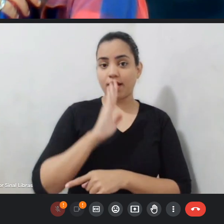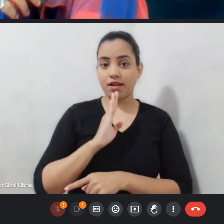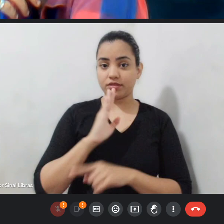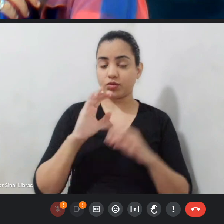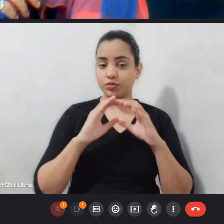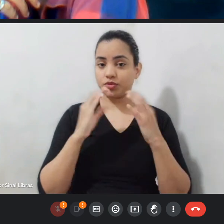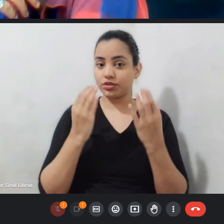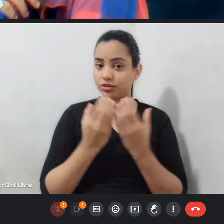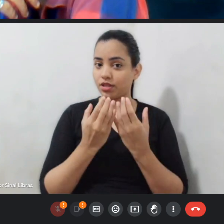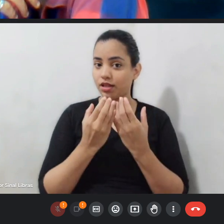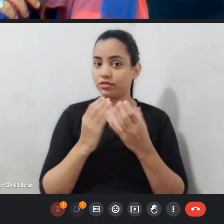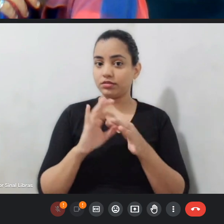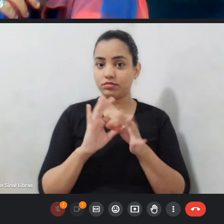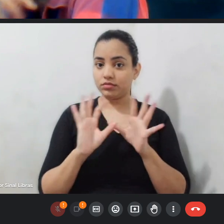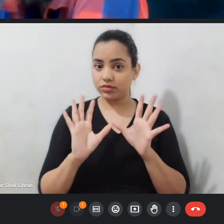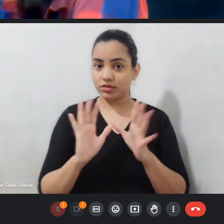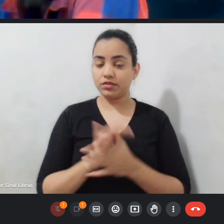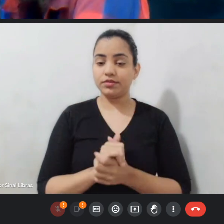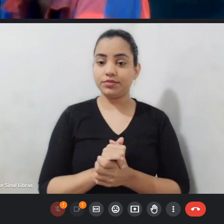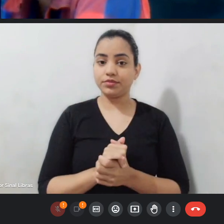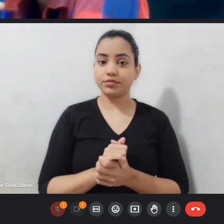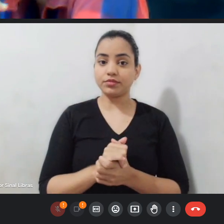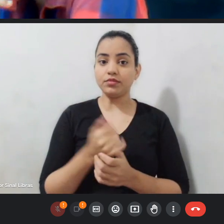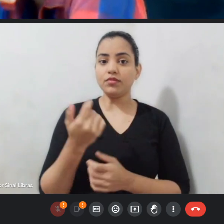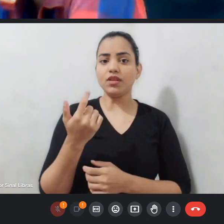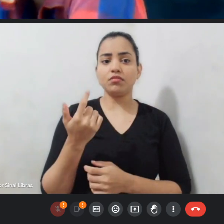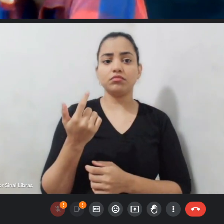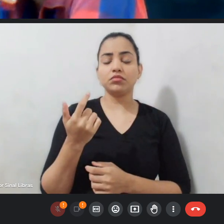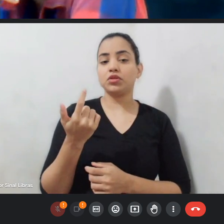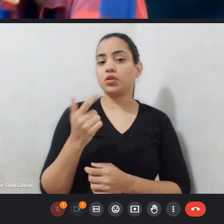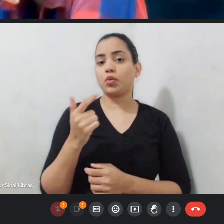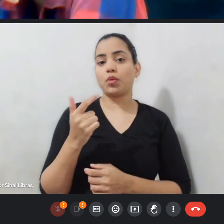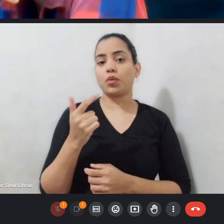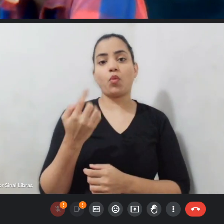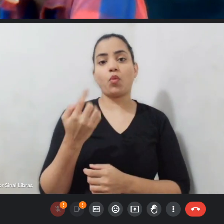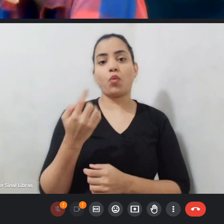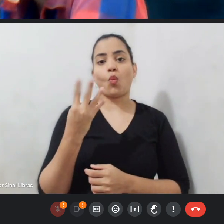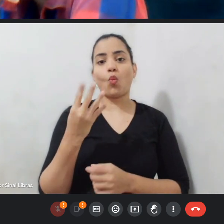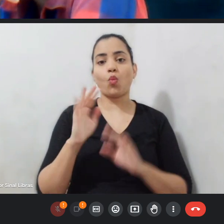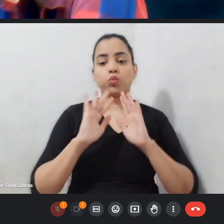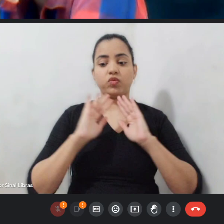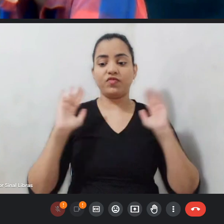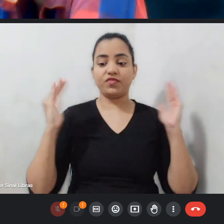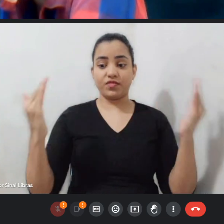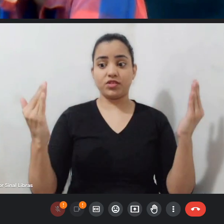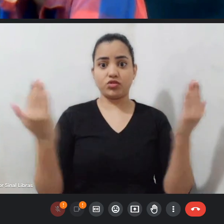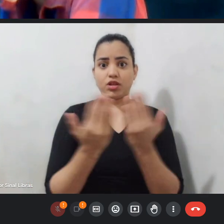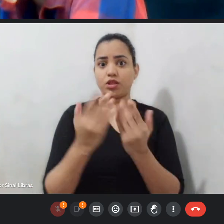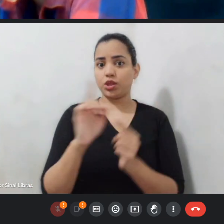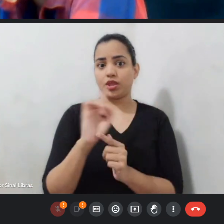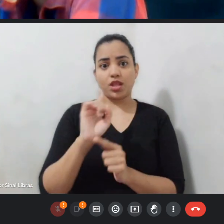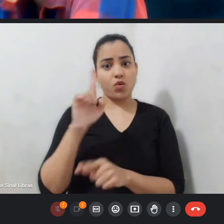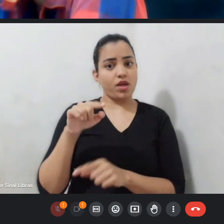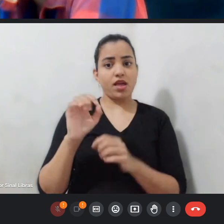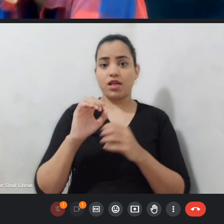ao ar livre não tem um não é quatro paredes a gente baixa uma tela que já existe um projetor e a gente projeta aqui para a